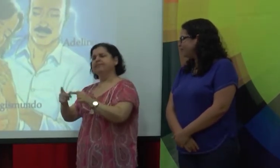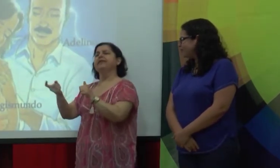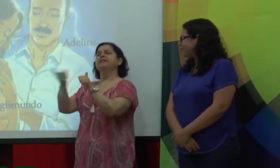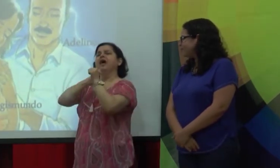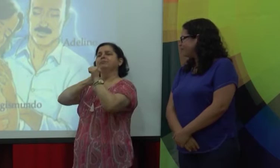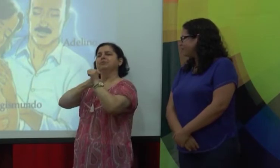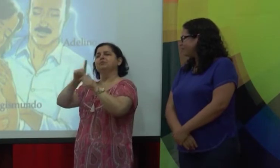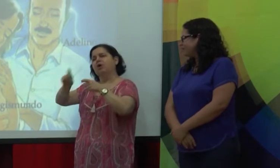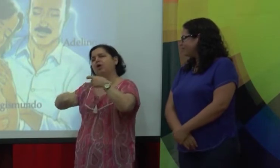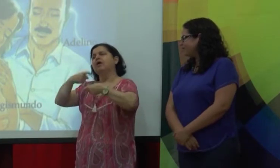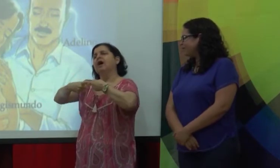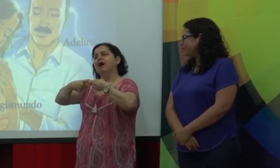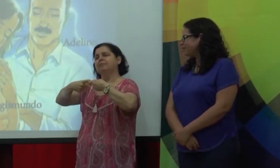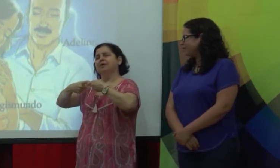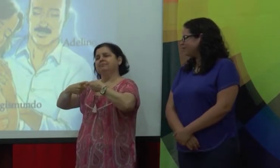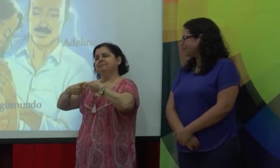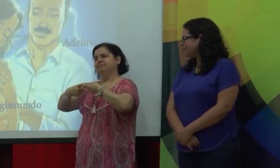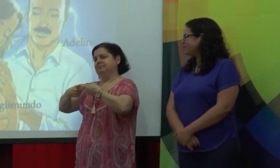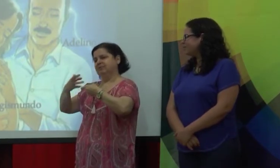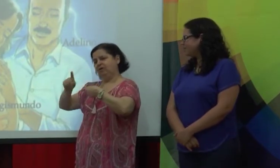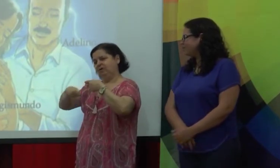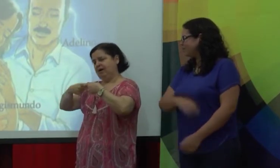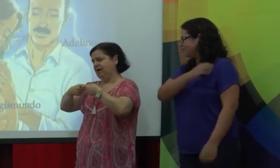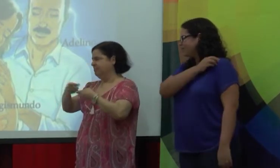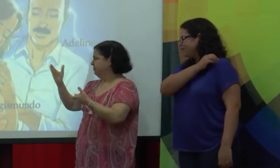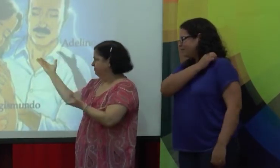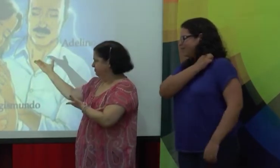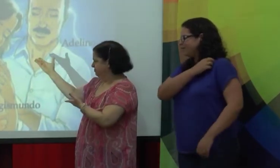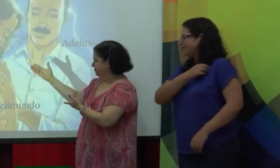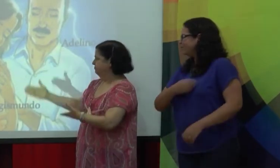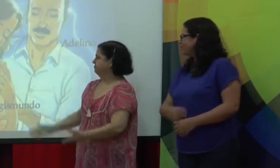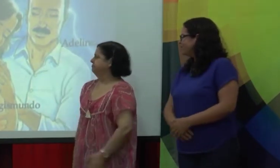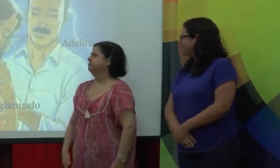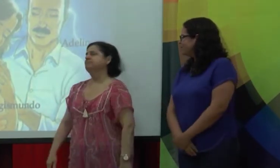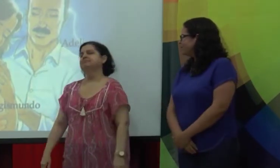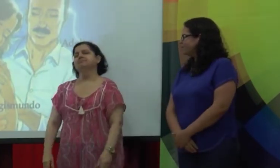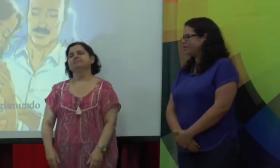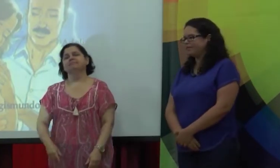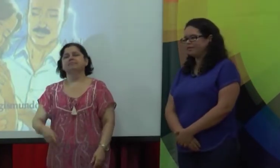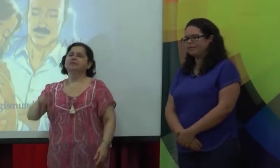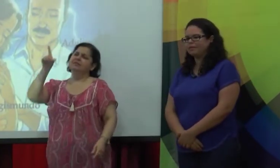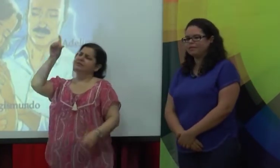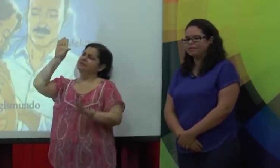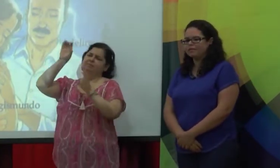a amá-lo. Foram dívidas passadas, isso significaria um karma.